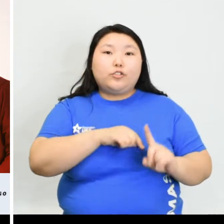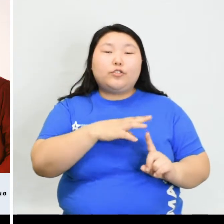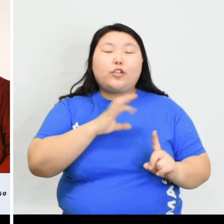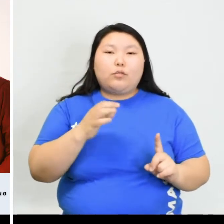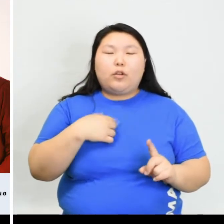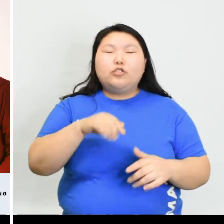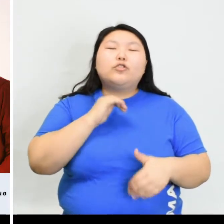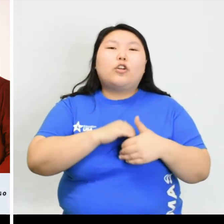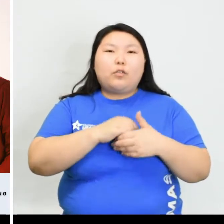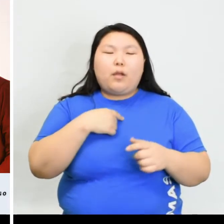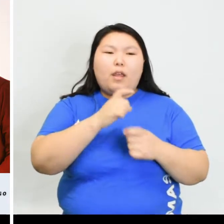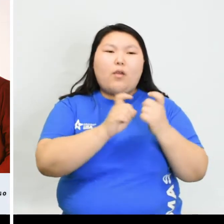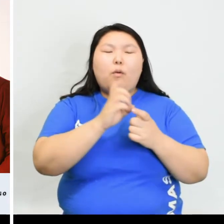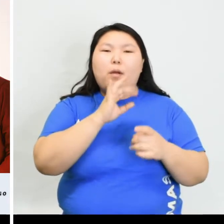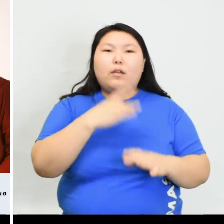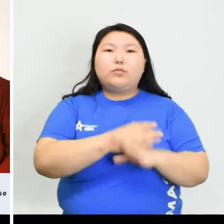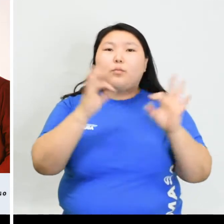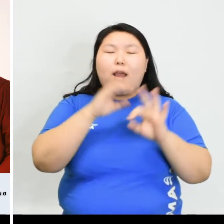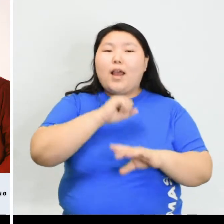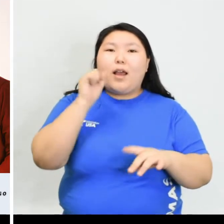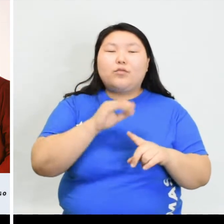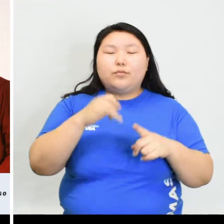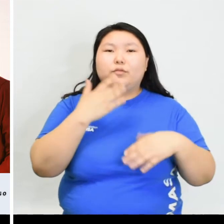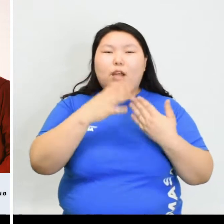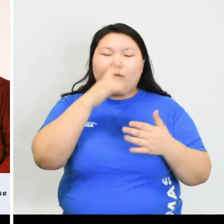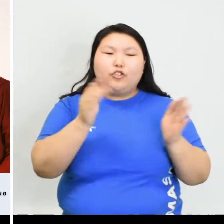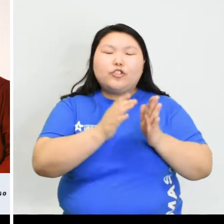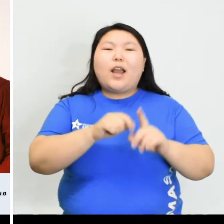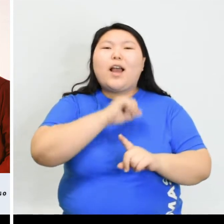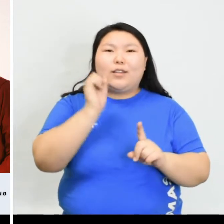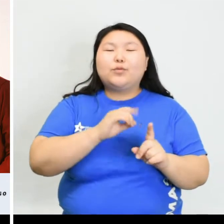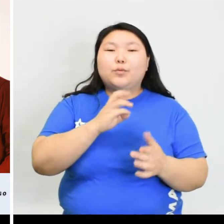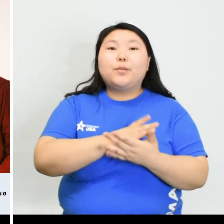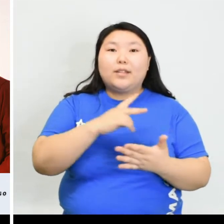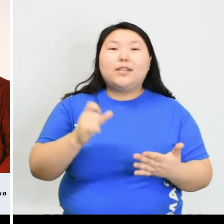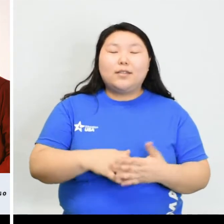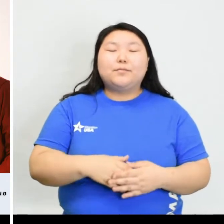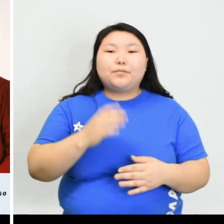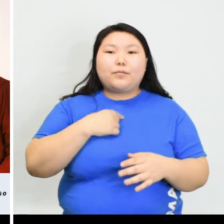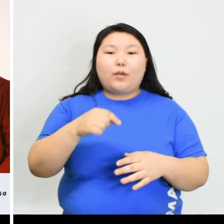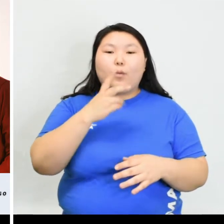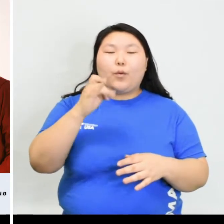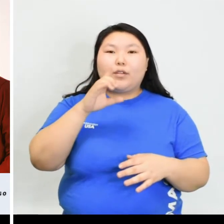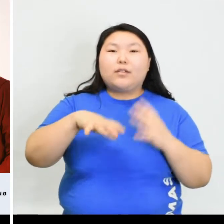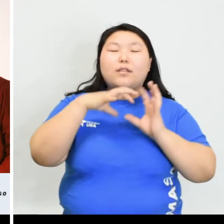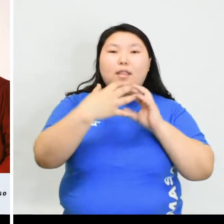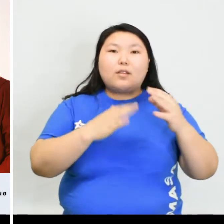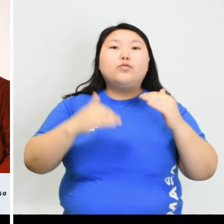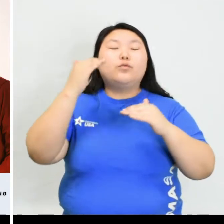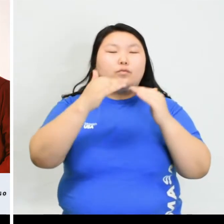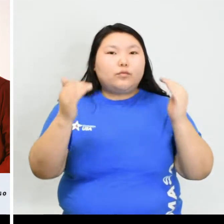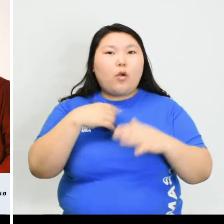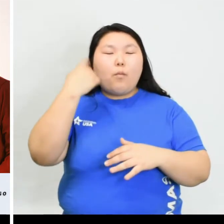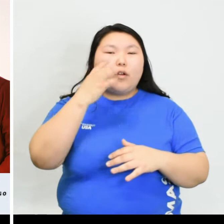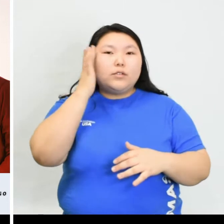ингээд дотроо л ингээд хэрүүл маргаар уус төрний асуудал асуудал тэр өстой үнэхээр жижиг асуудал юм билэ. Одоо ингээд бүх дэлхийн төвшөнд бодож